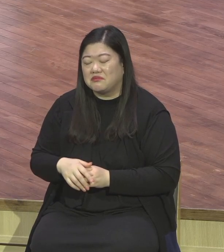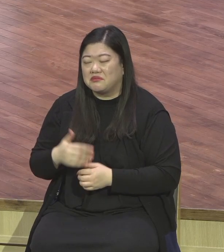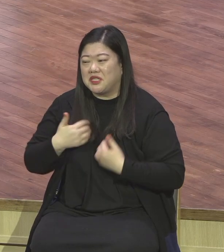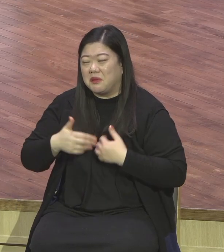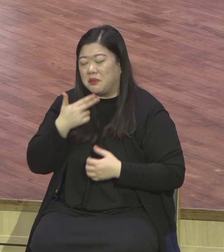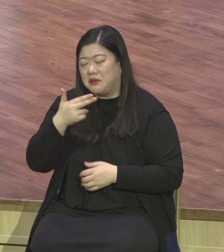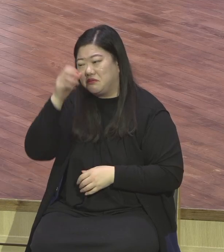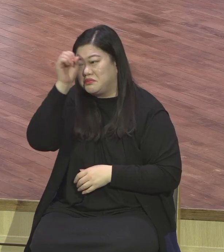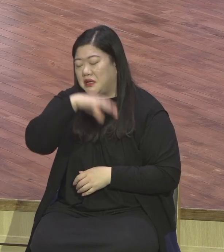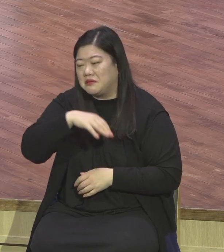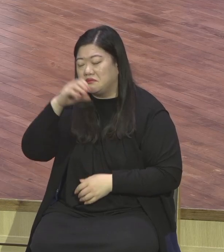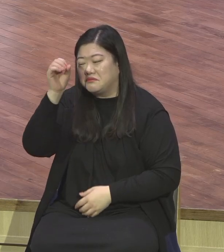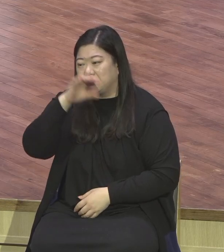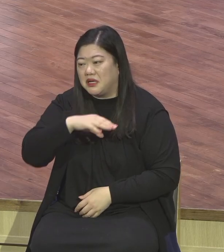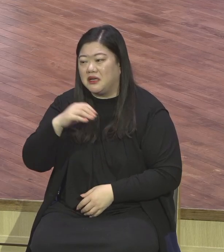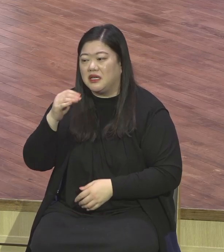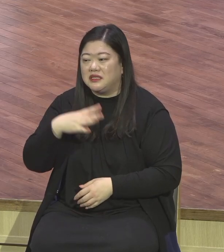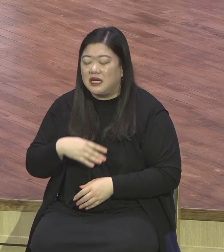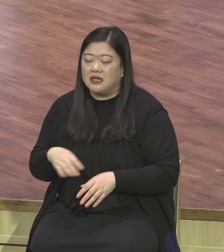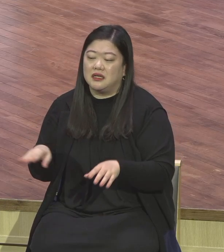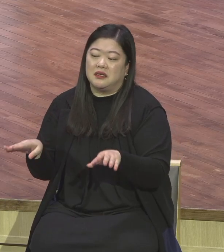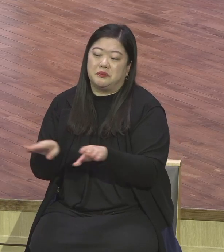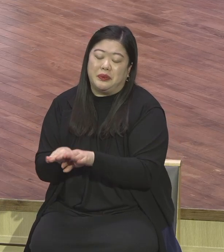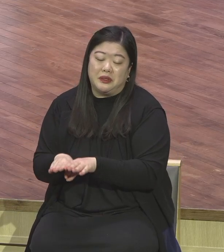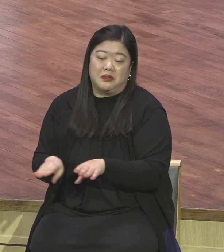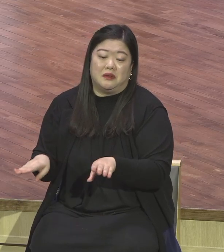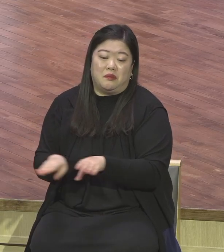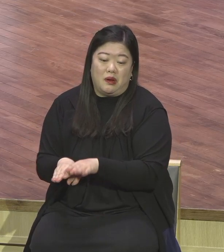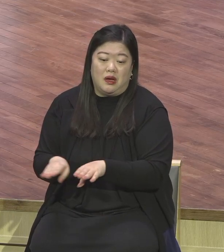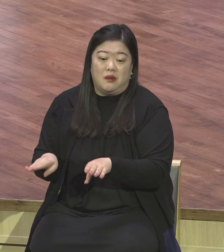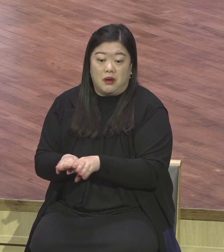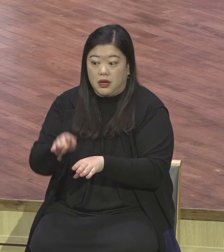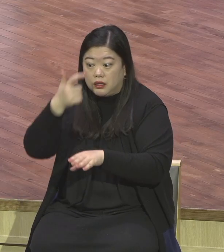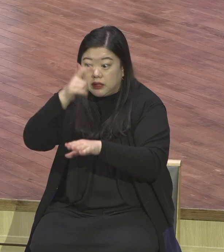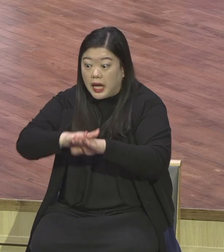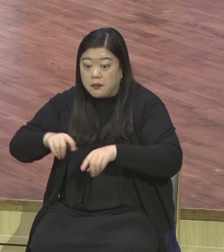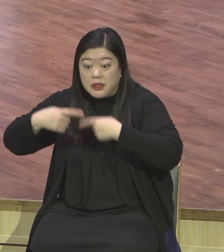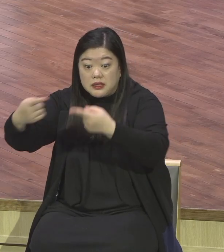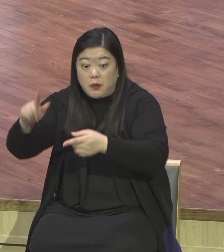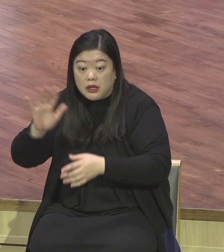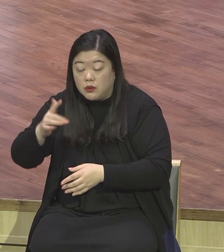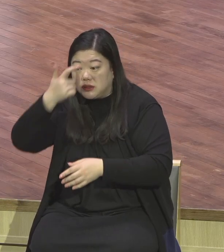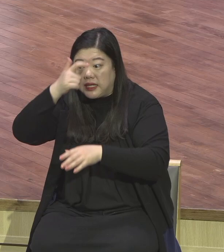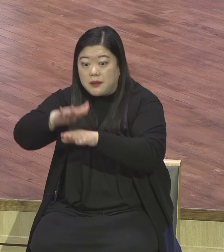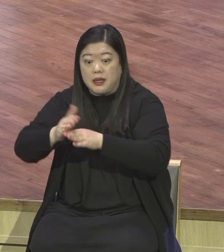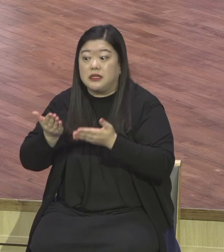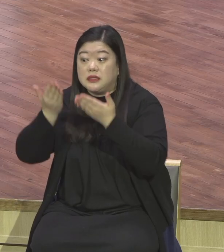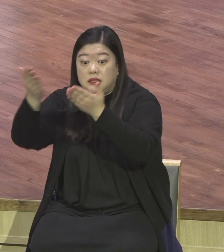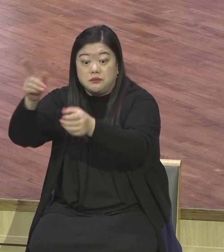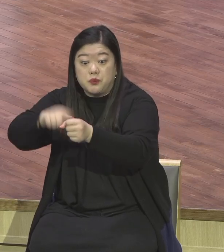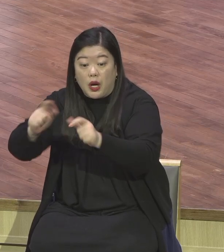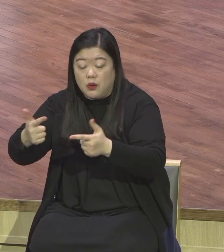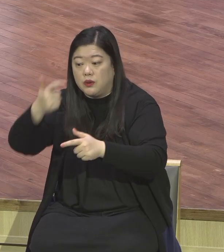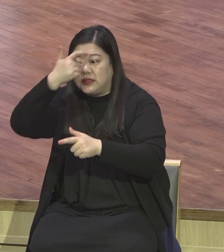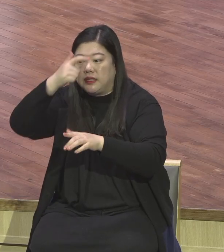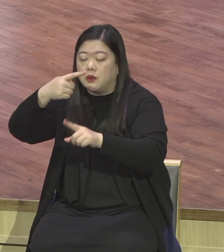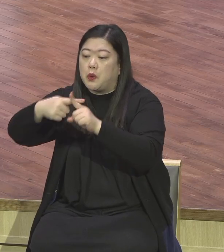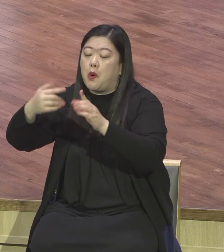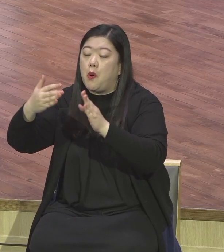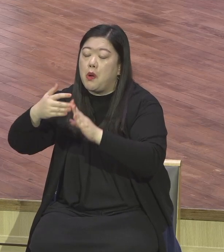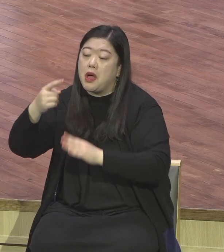교회 구경꾼들만 예배하는 자들이 온 것이 아니고 교회 나왔는데 다 구경꾼들이라